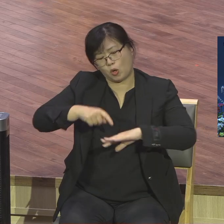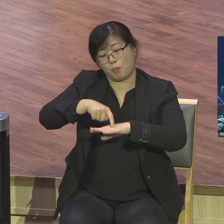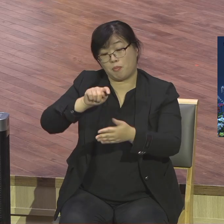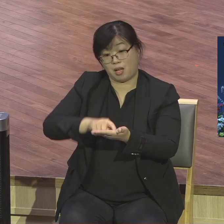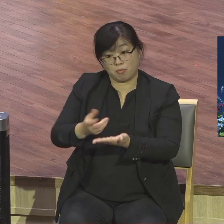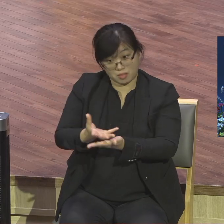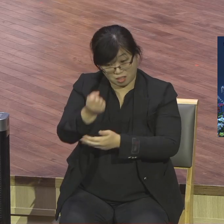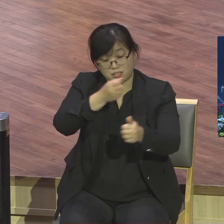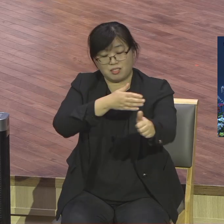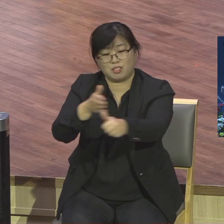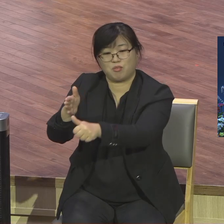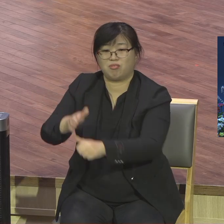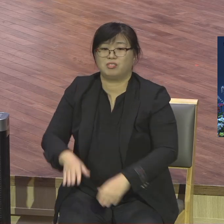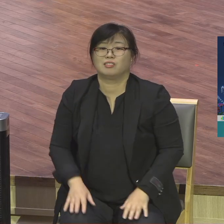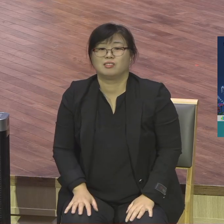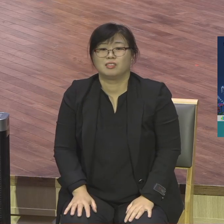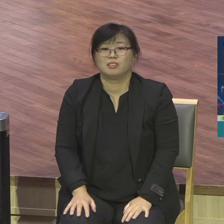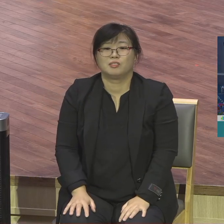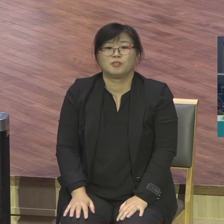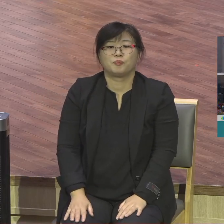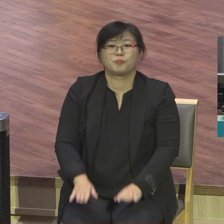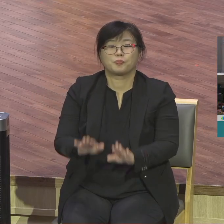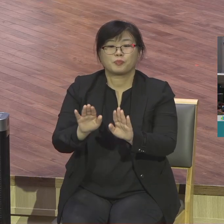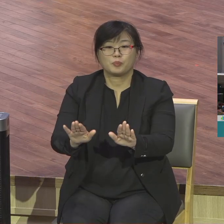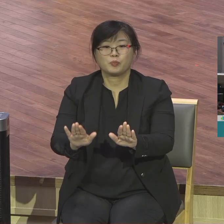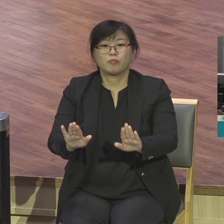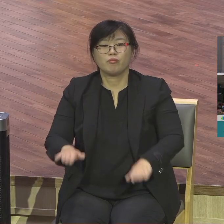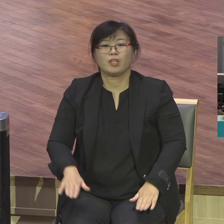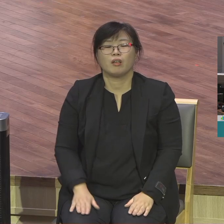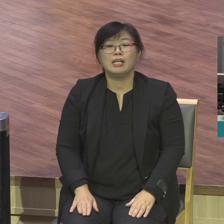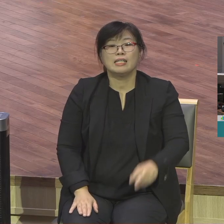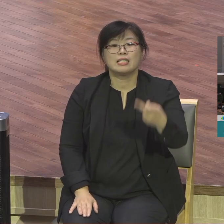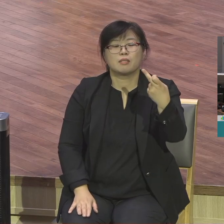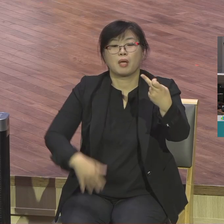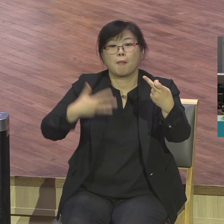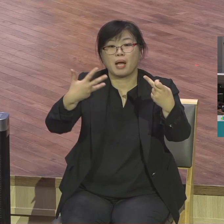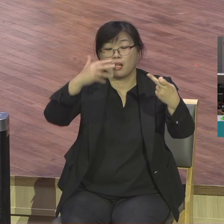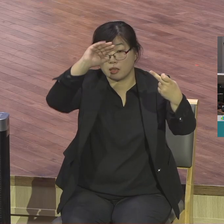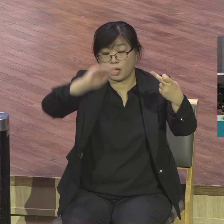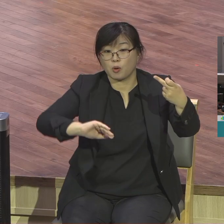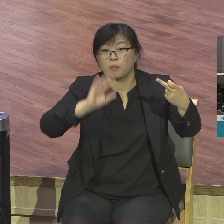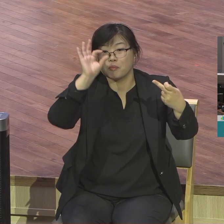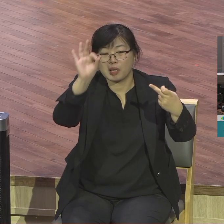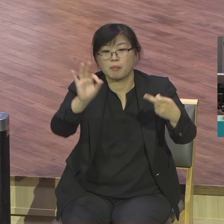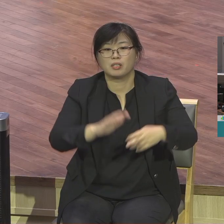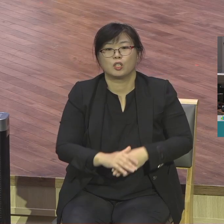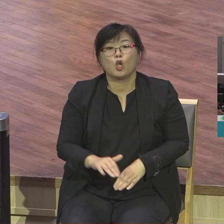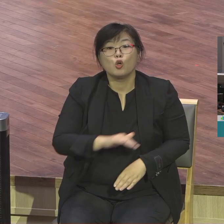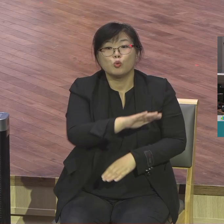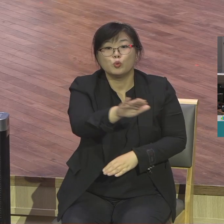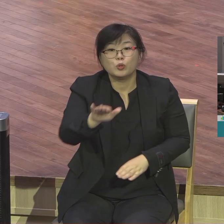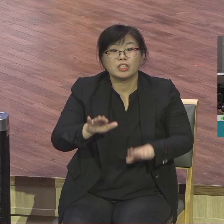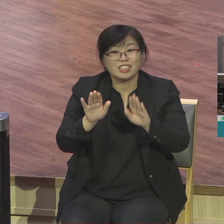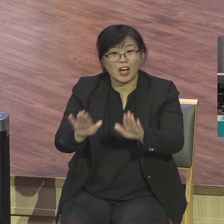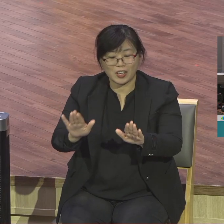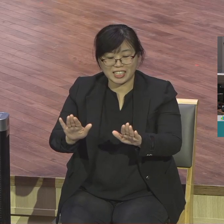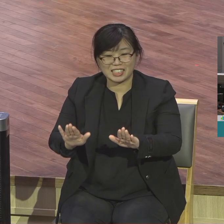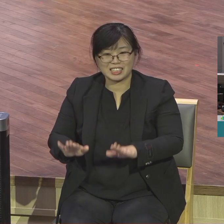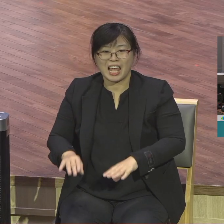8절을 봅니다 8절 우리가 오늘 여기에서는 각기 소견대로 하였거니와